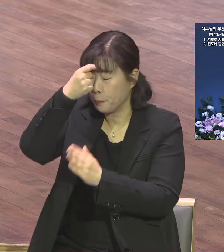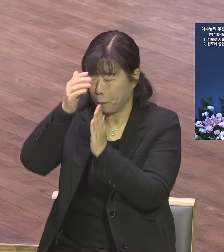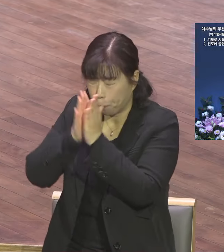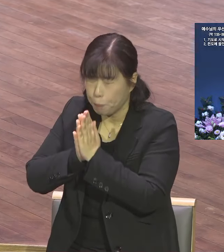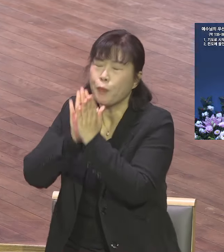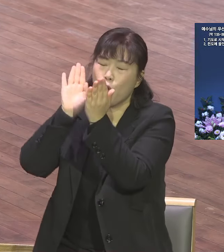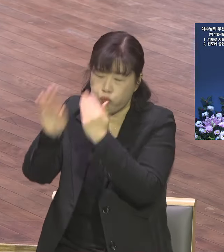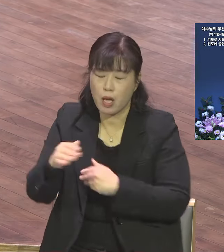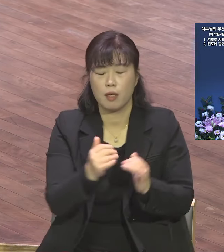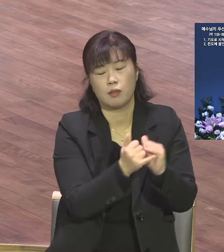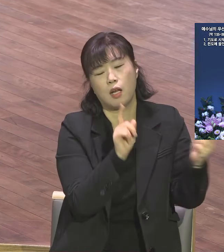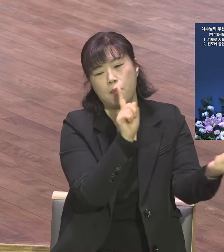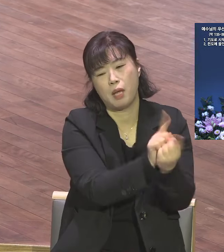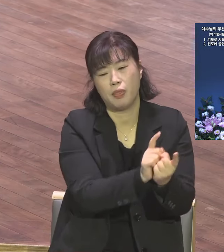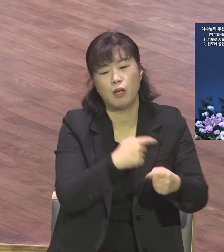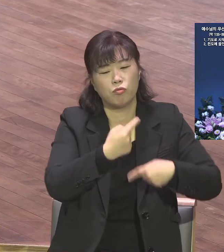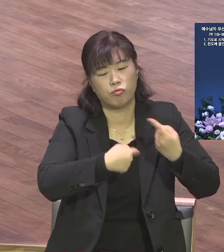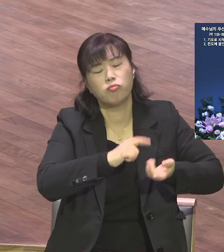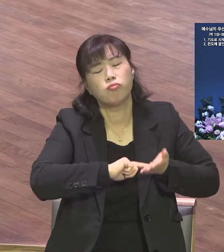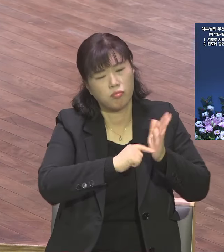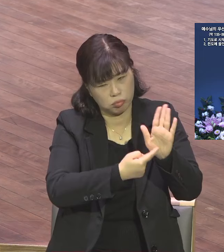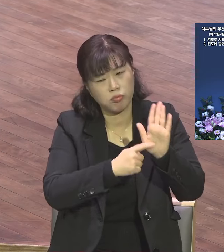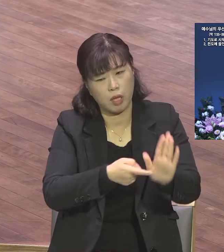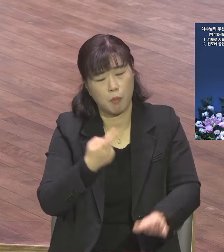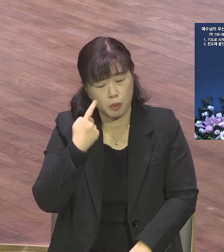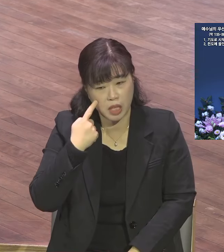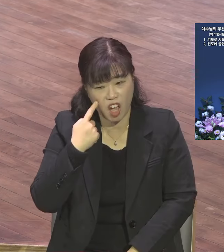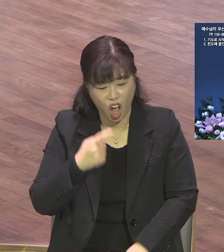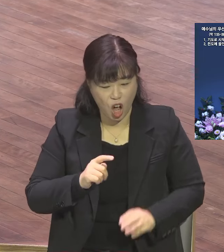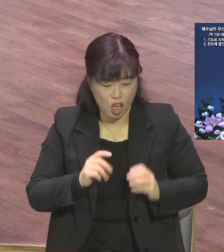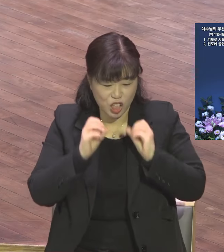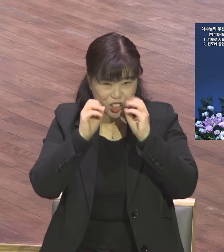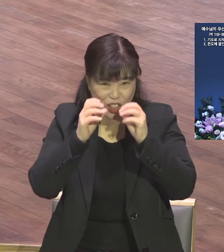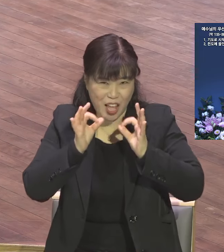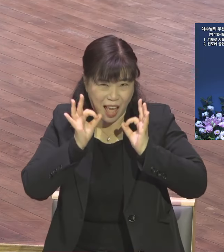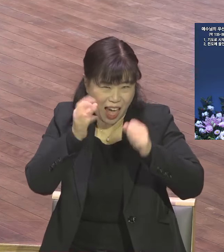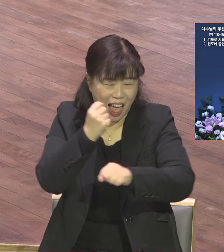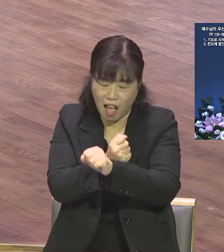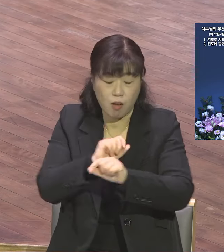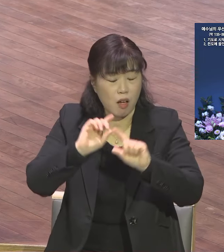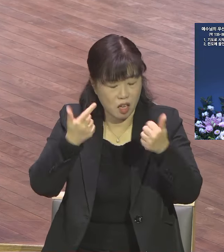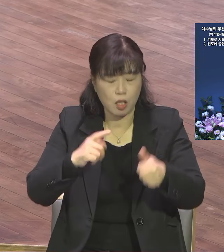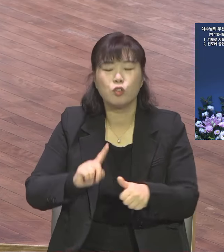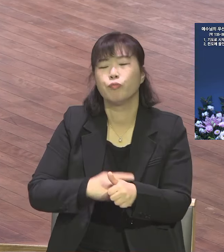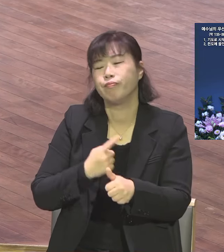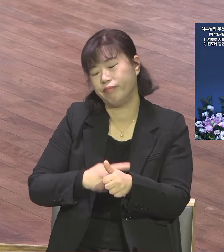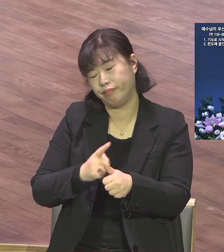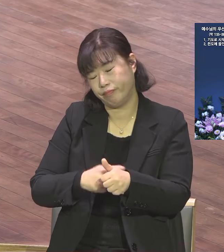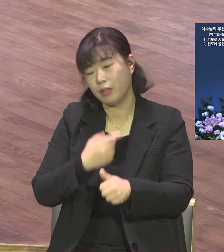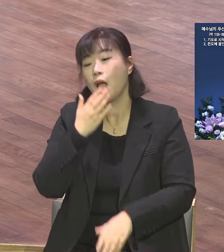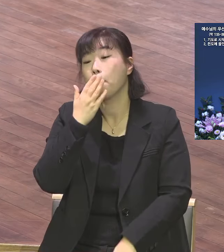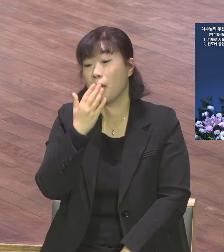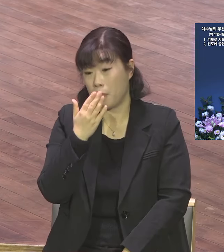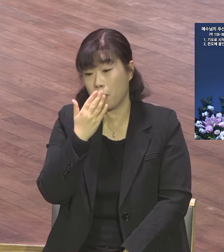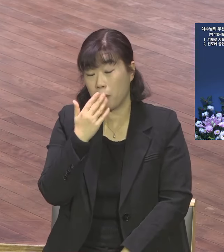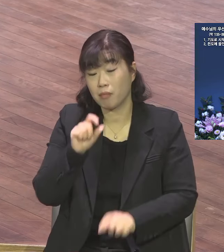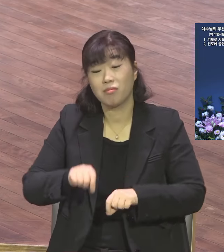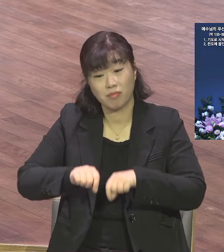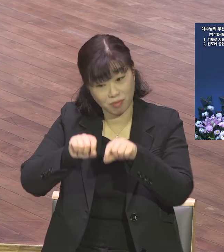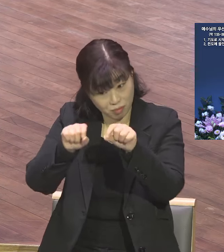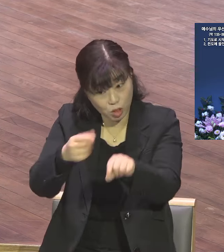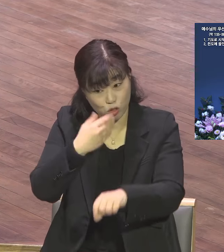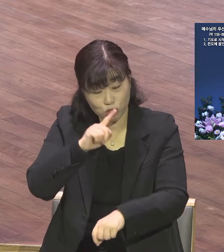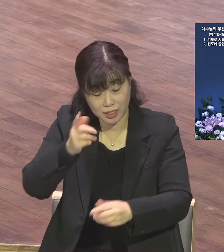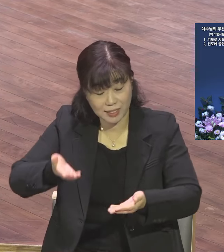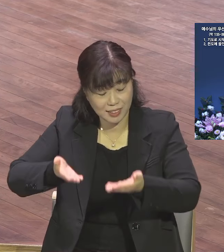것이다. 성령의 역사로 영계 모든 성도들 전달로 오신 예수님을 따라서 현장 변화의 주역들 다 되시기를 주님으로